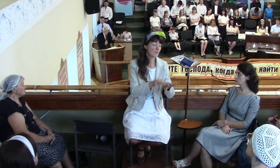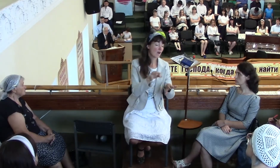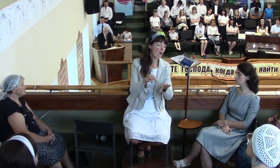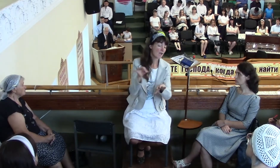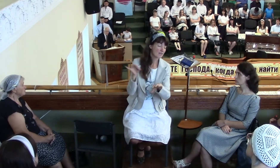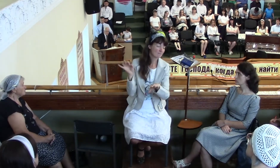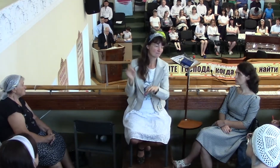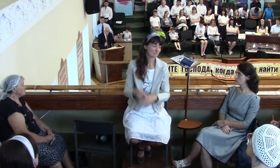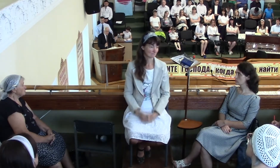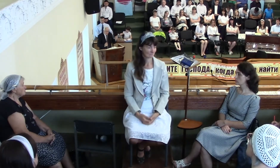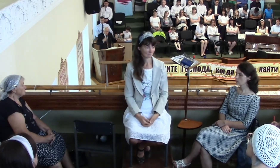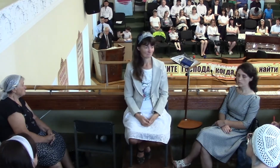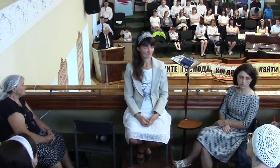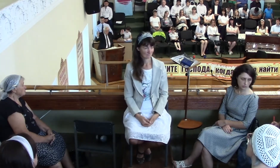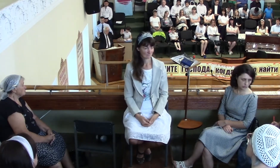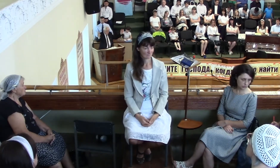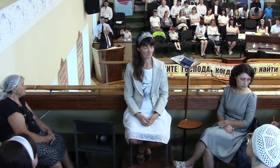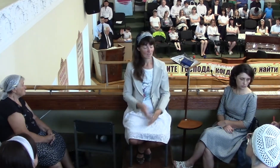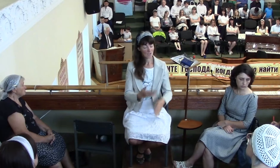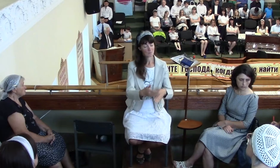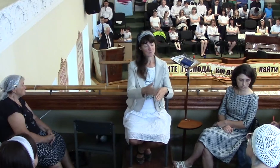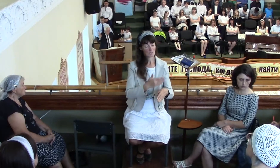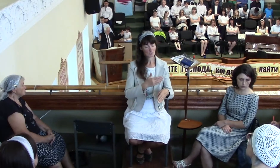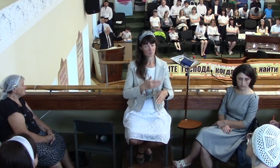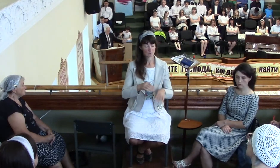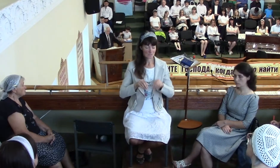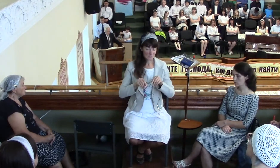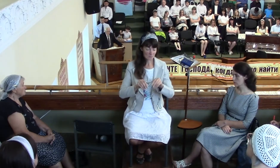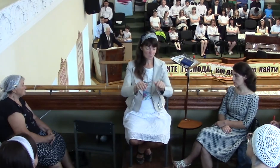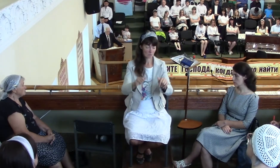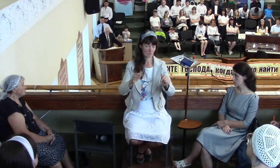Даже между земной жизнью и вечной.